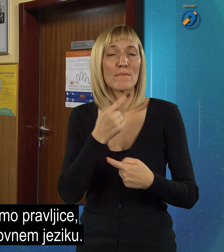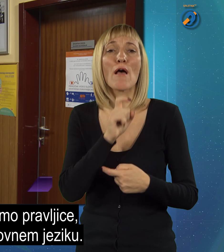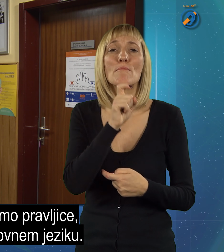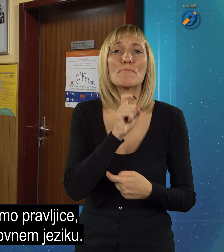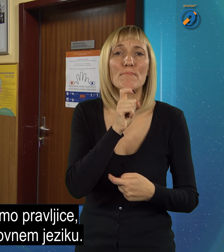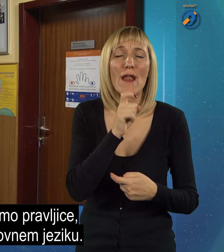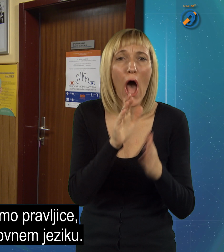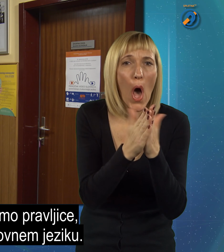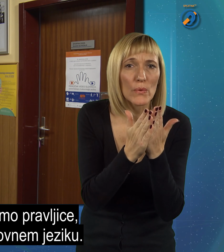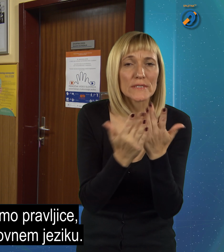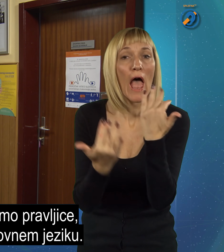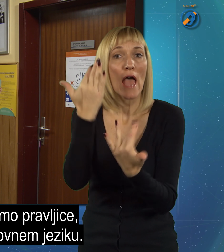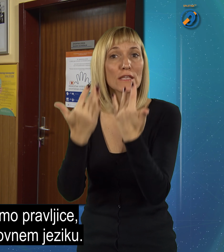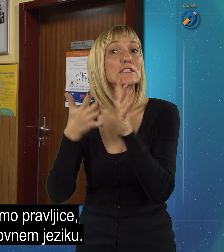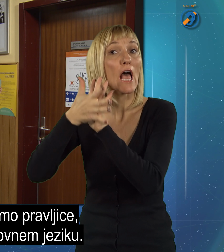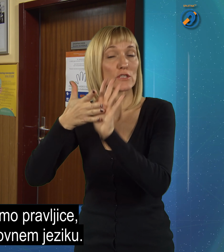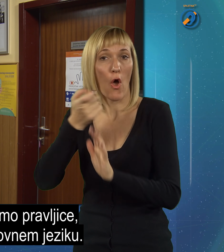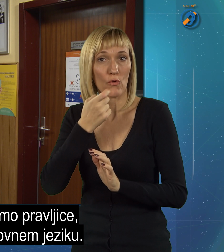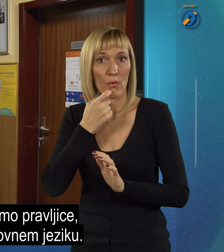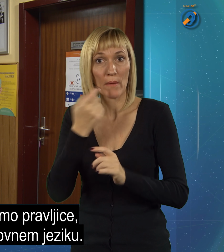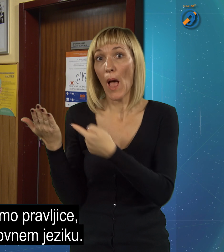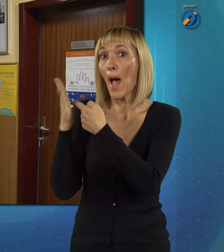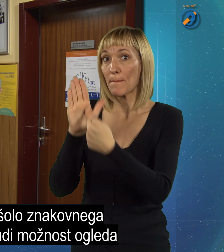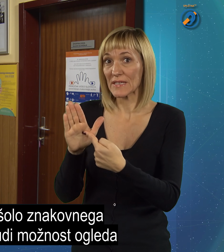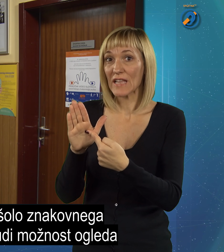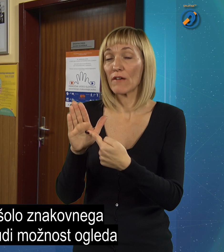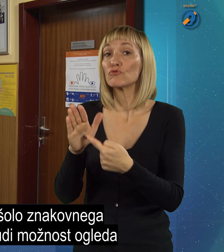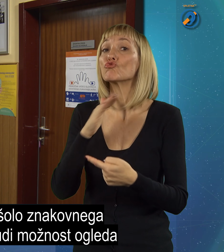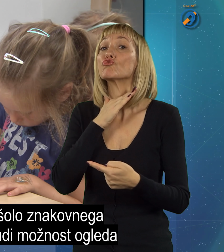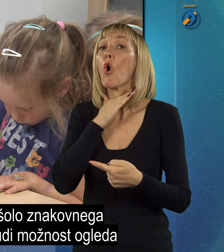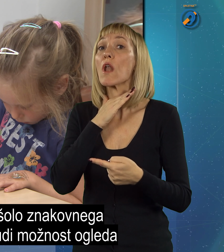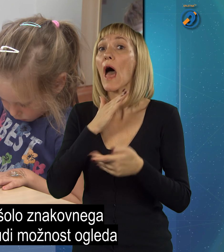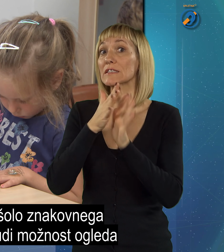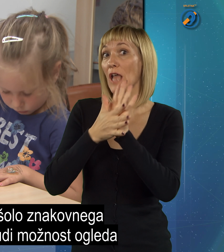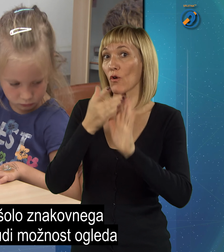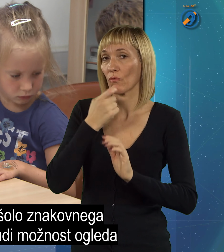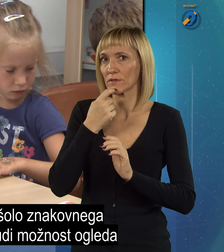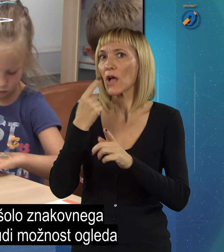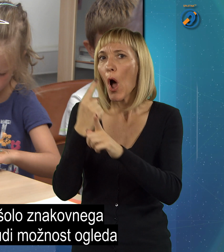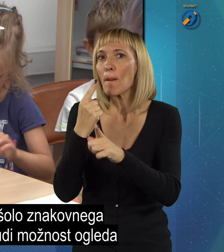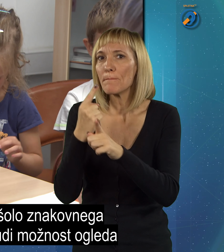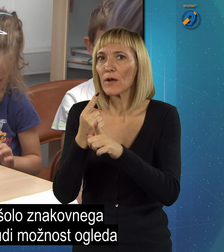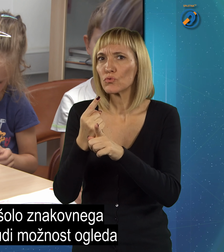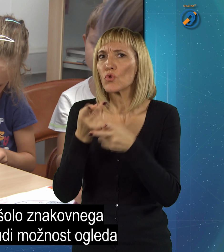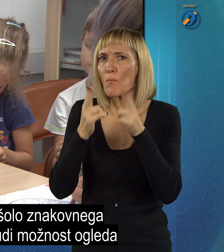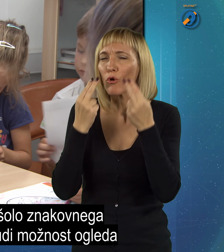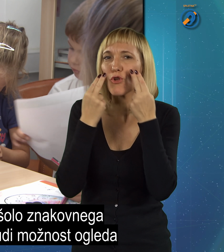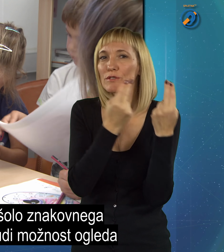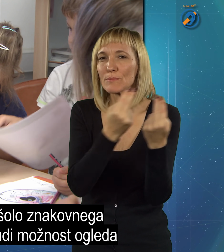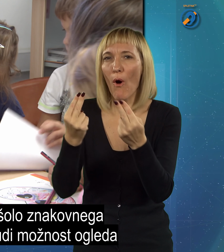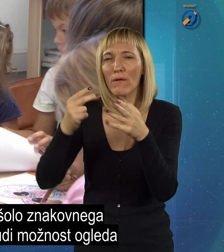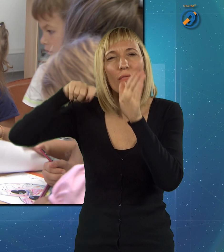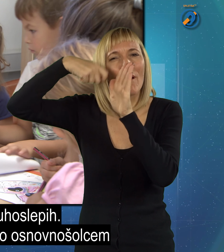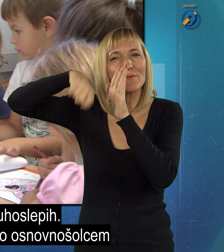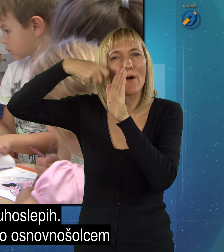Predstavili smo pravljice, igrice v znakovnem jeziku, predstavili šolo znakovnega jezika in tudi imeli so